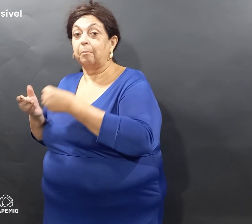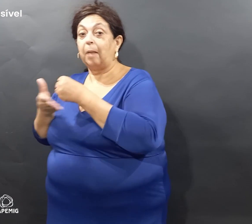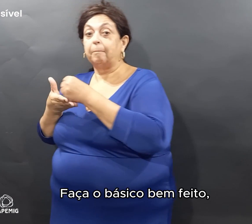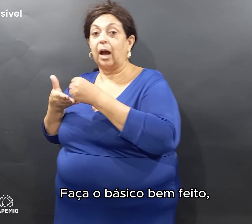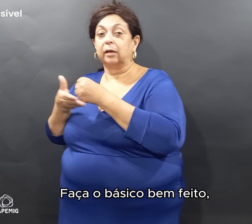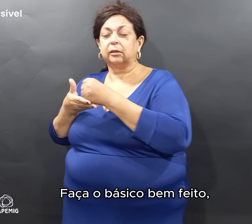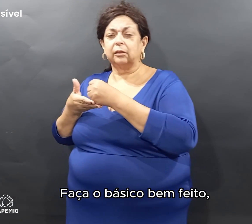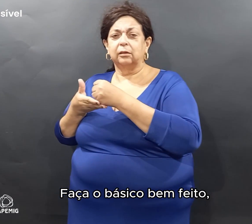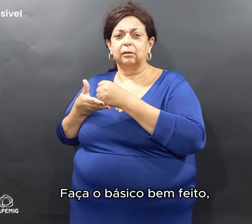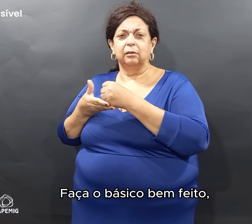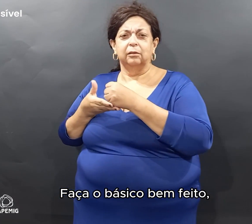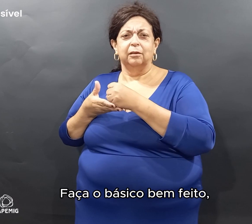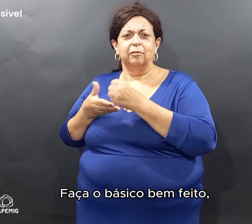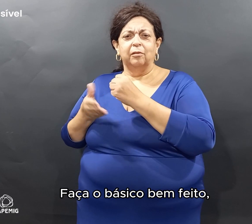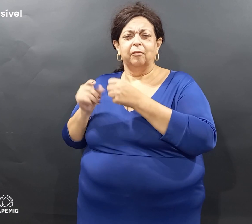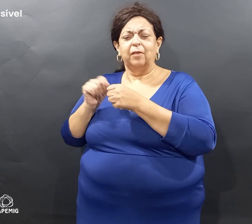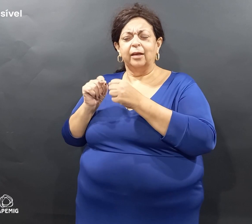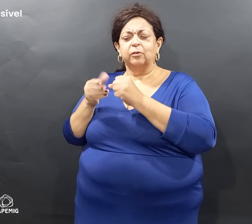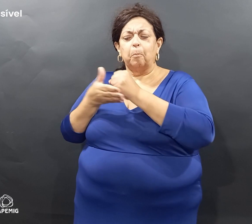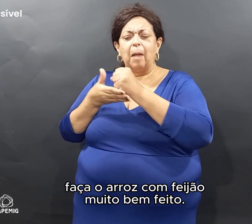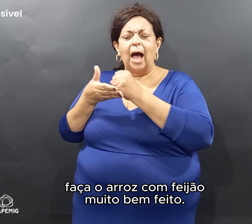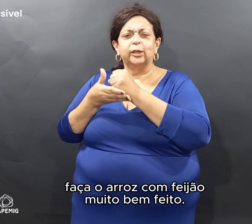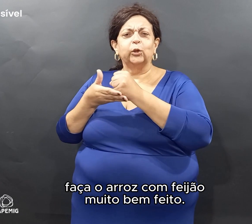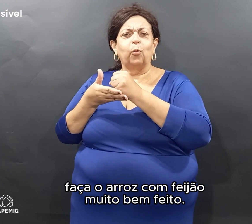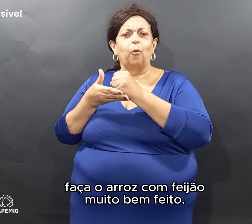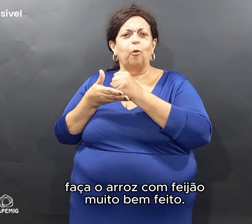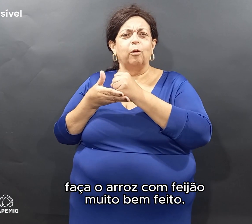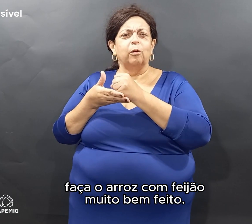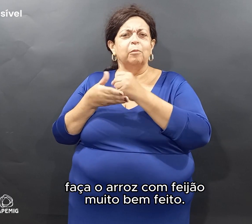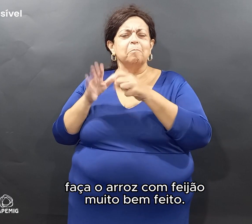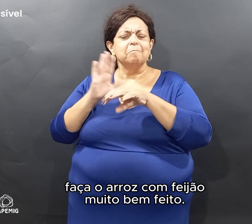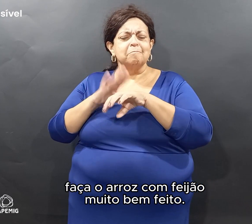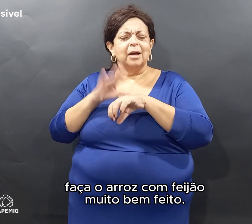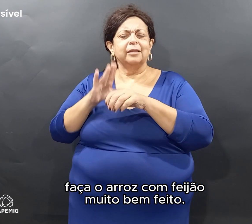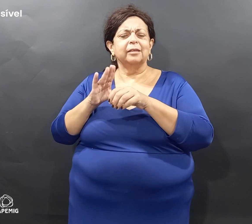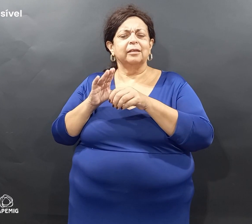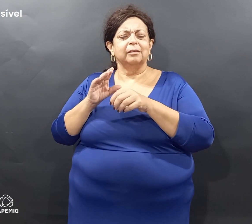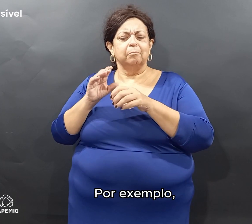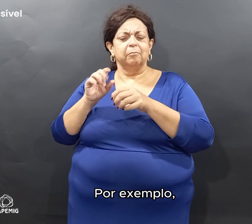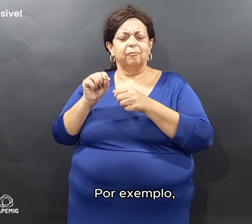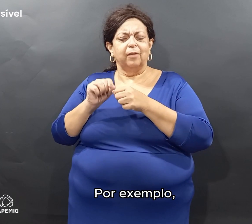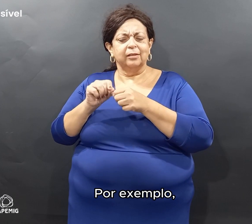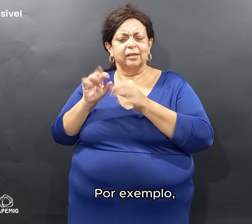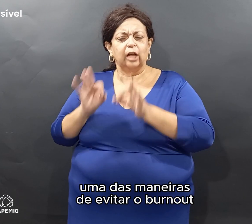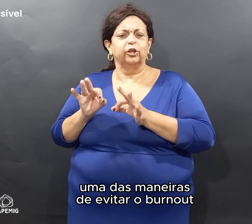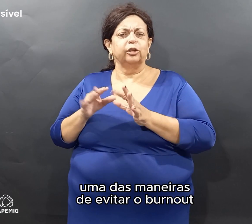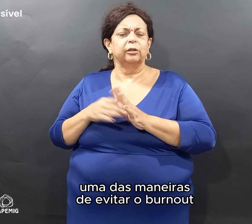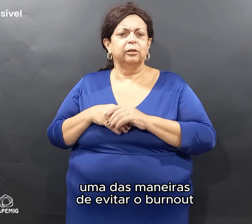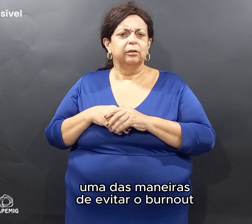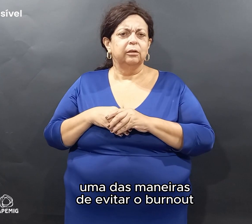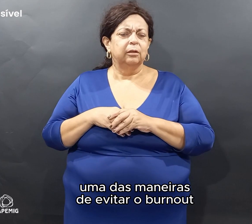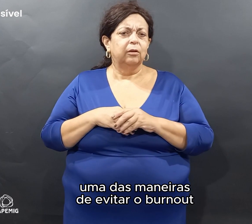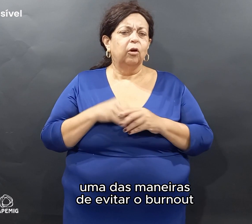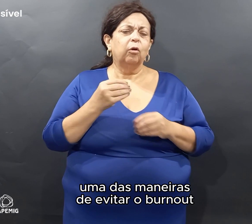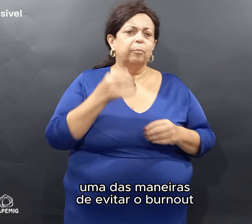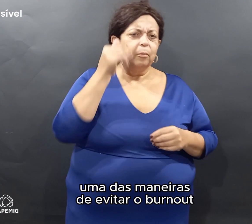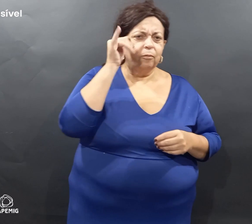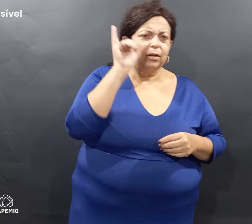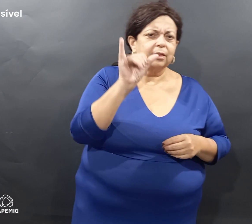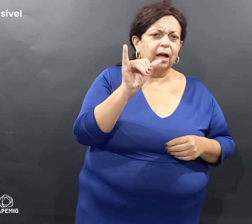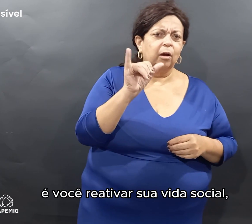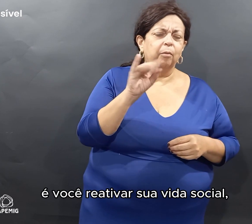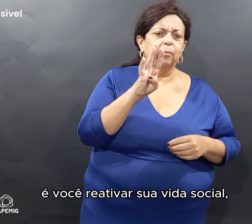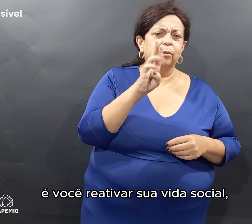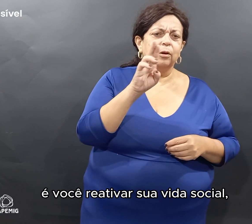base. Faça o básico bem feito. Faça o arroz com feijão muito bem feito. Por exemplo, uma das maneiras de evitar o